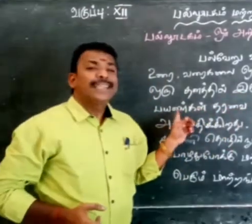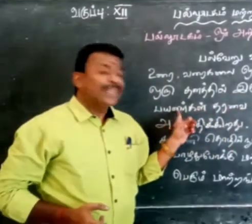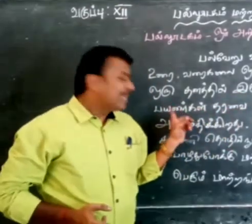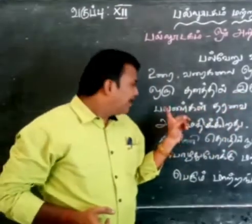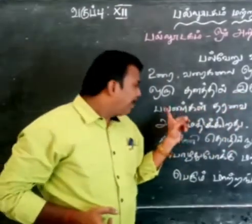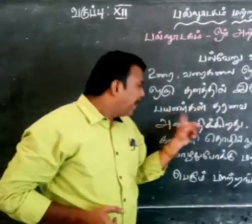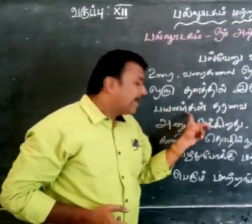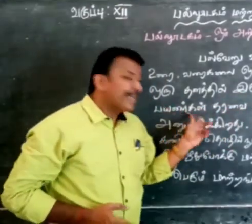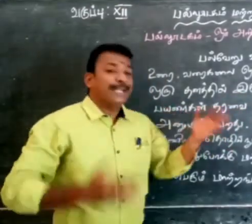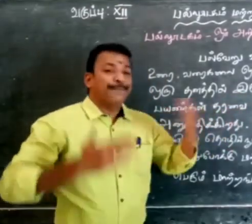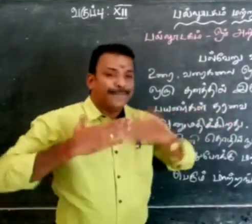பயனர்